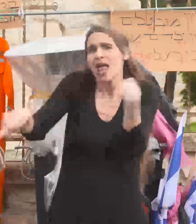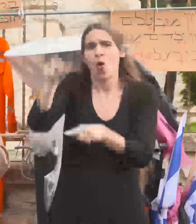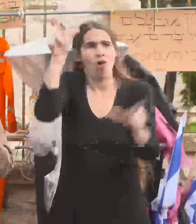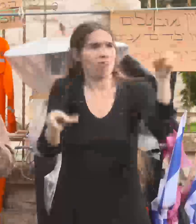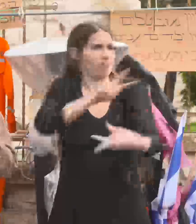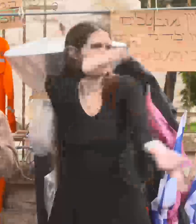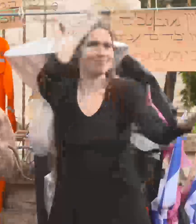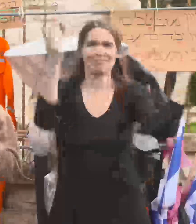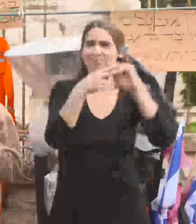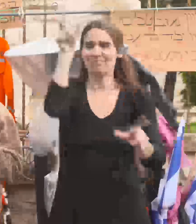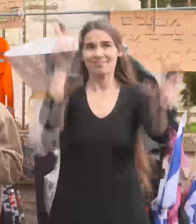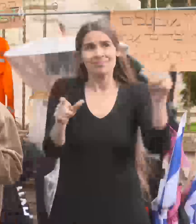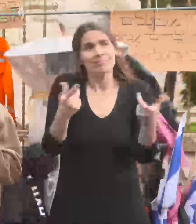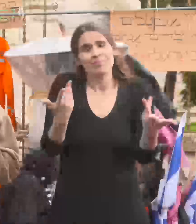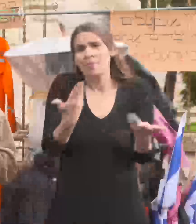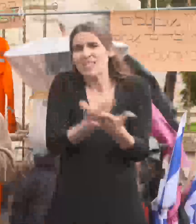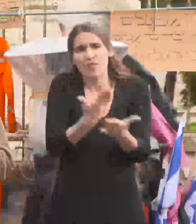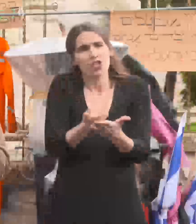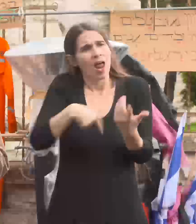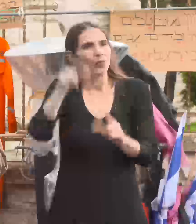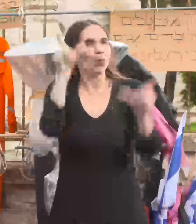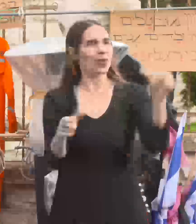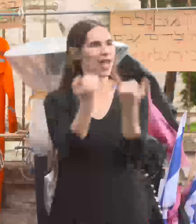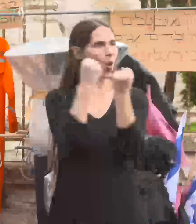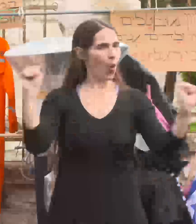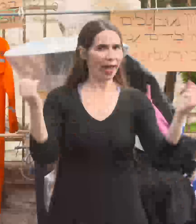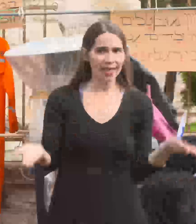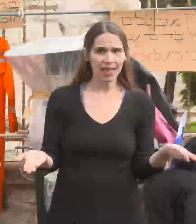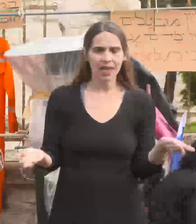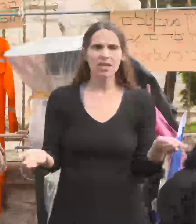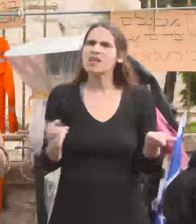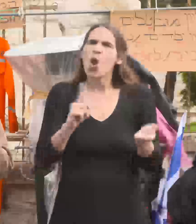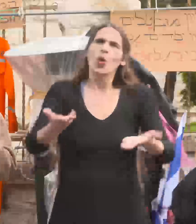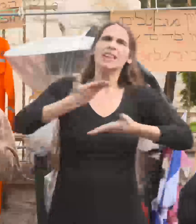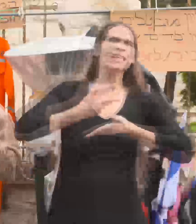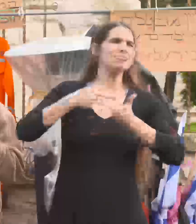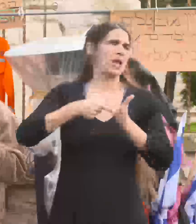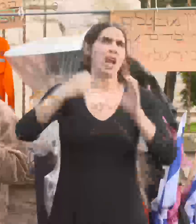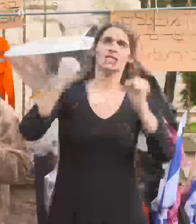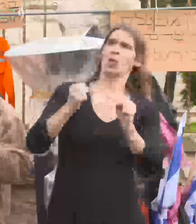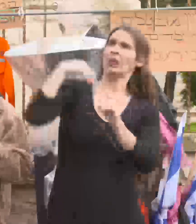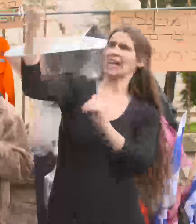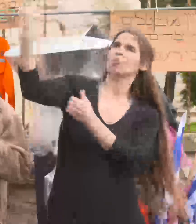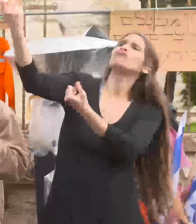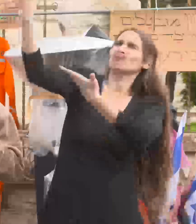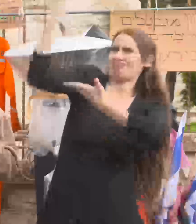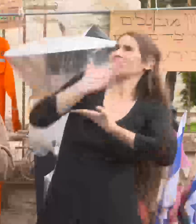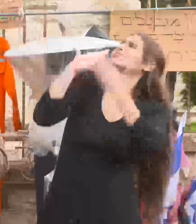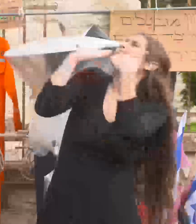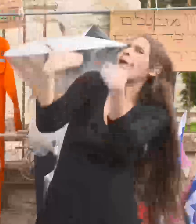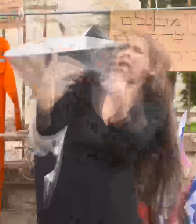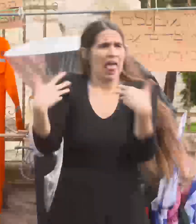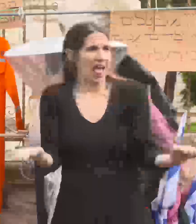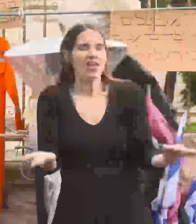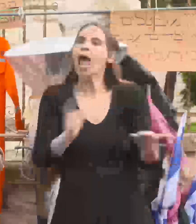העולם מפאת היותנו בנות ובני חורין. הן לא ניתנות לנו מתוקף שום סמכות חיצונית, ואין שום